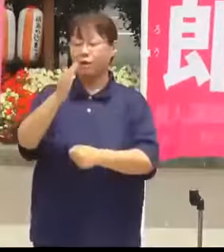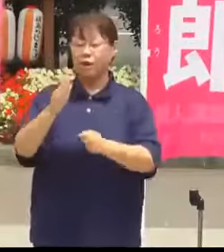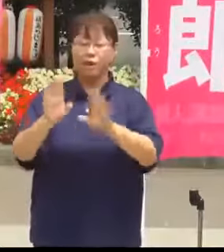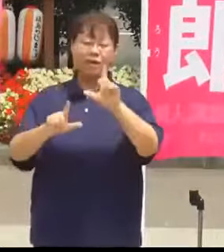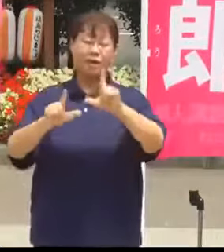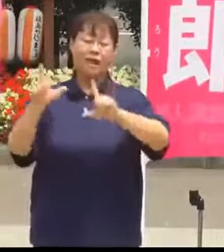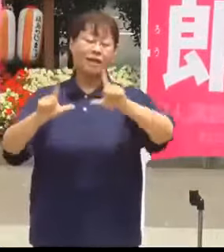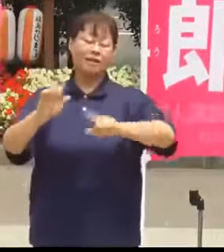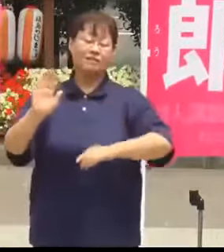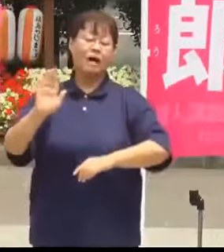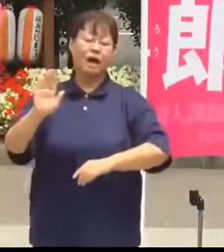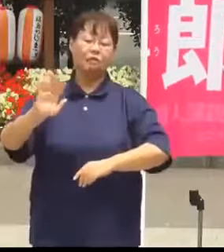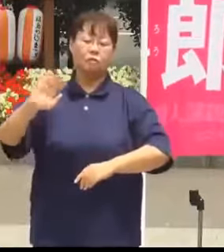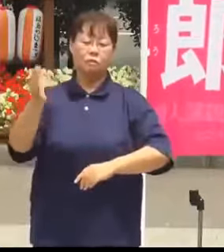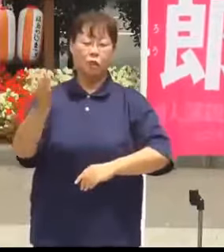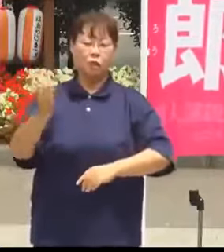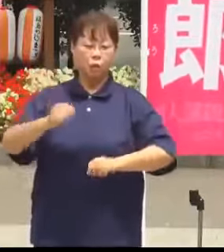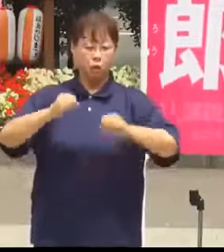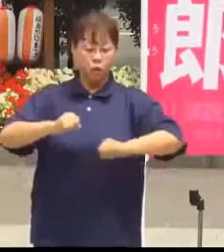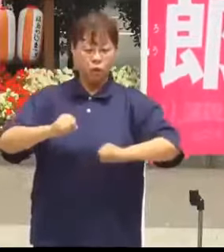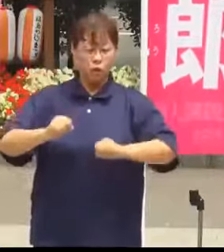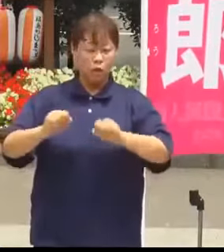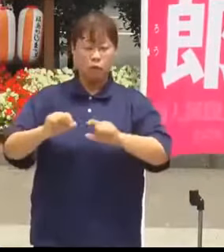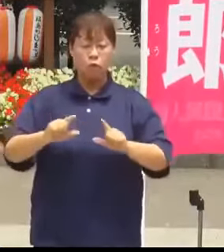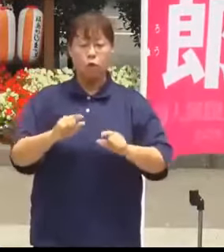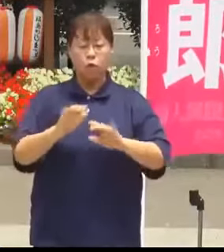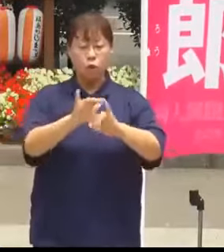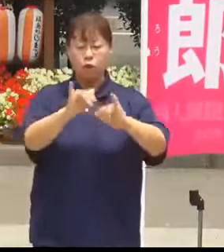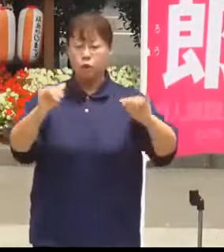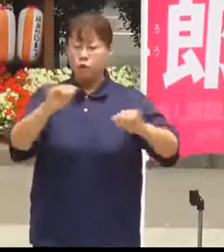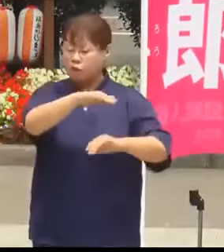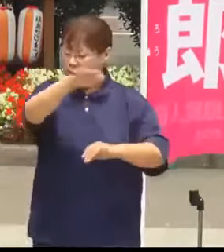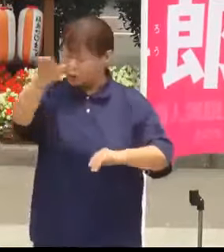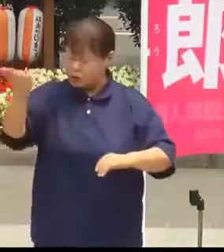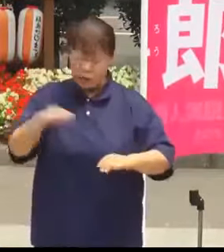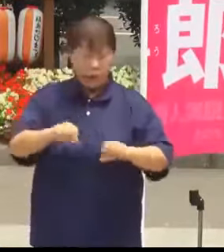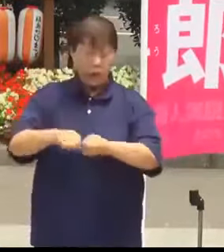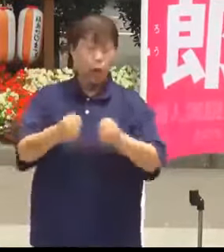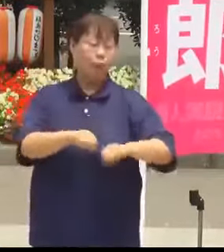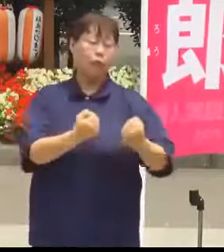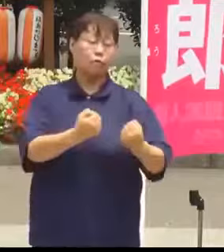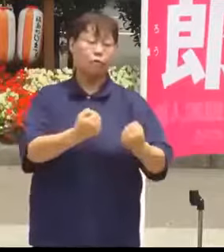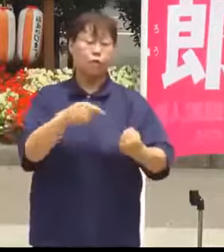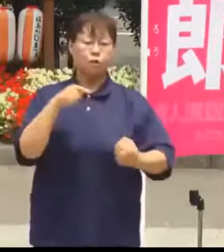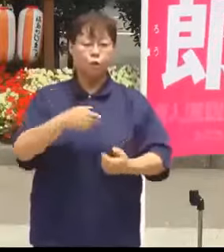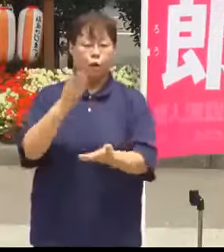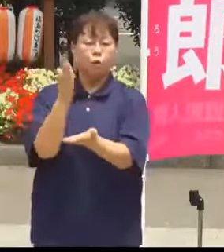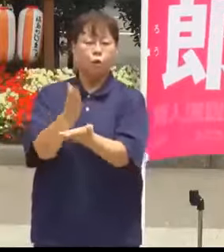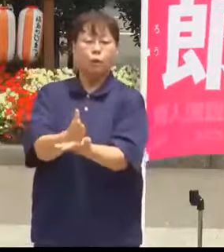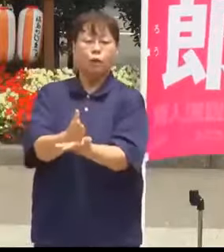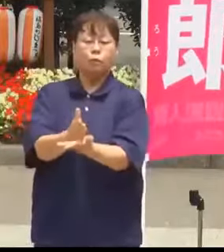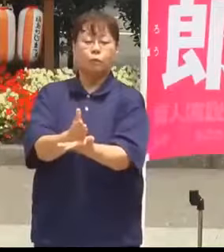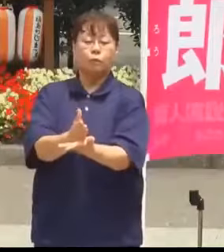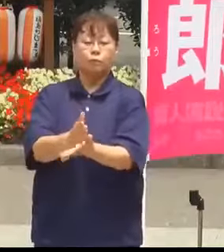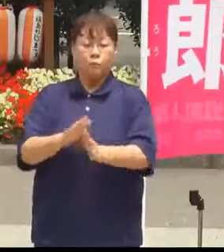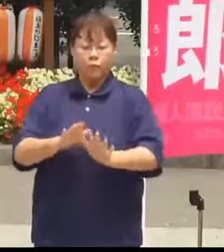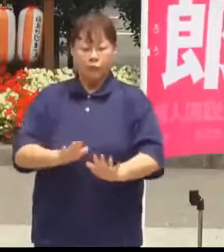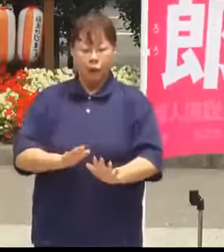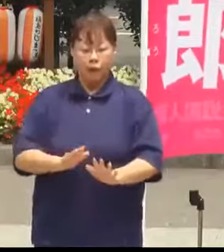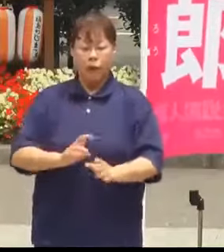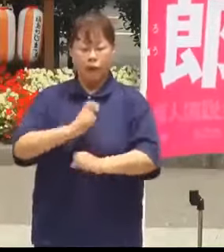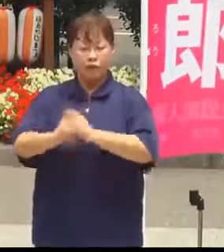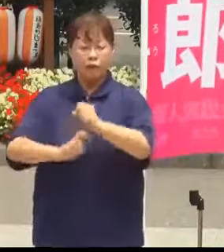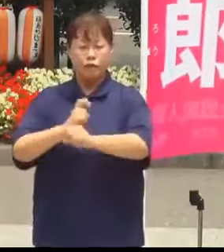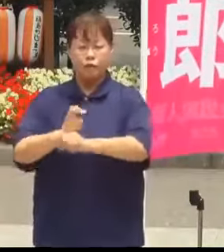けれどもその国に生きる人々がぶっ壊れちゃいますよ今そこにブレーキかけなきゃいけない20年